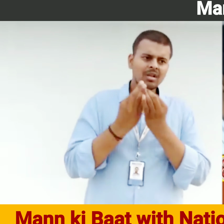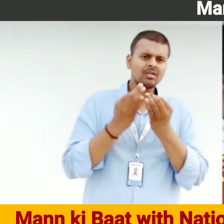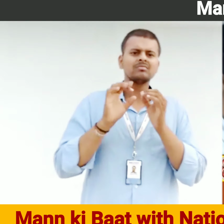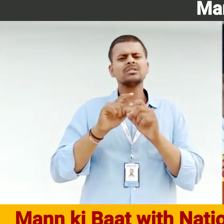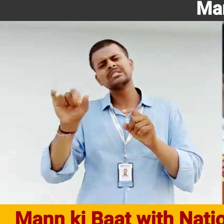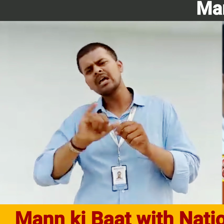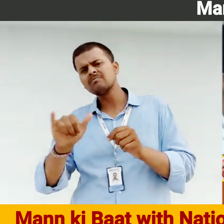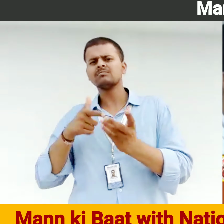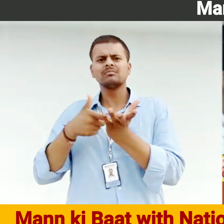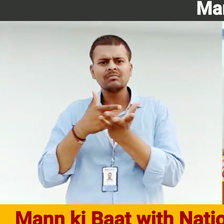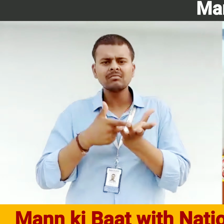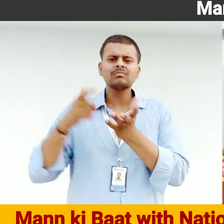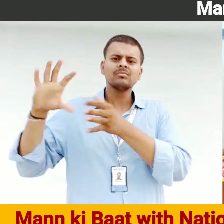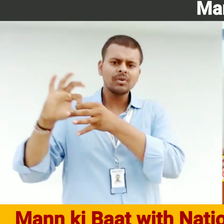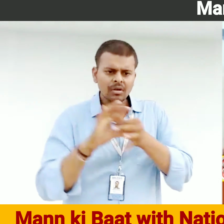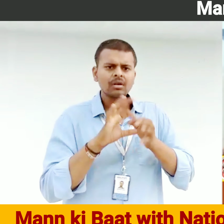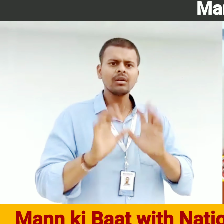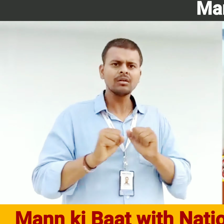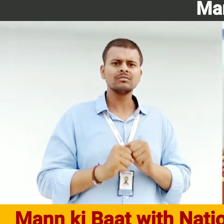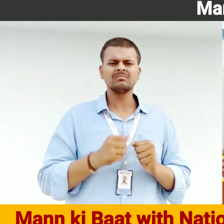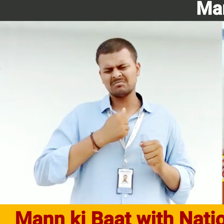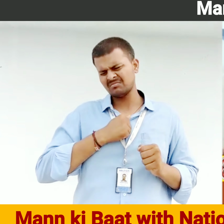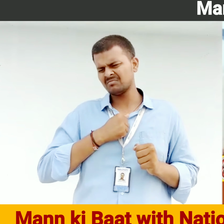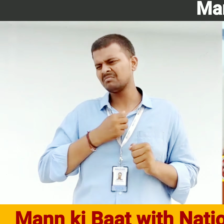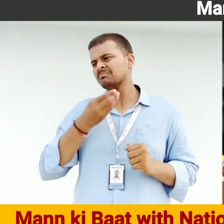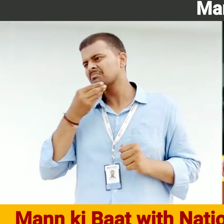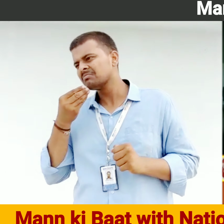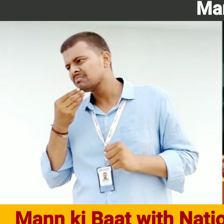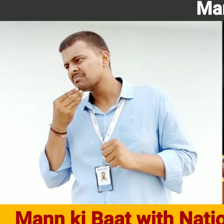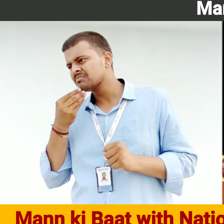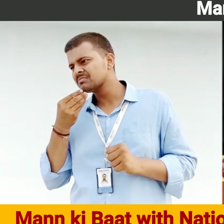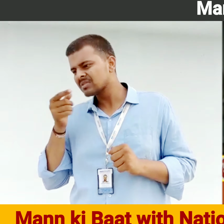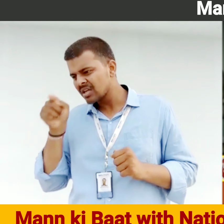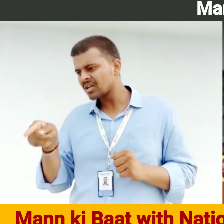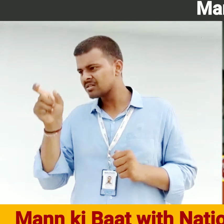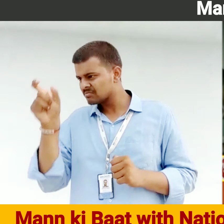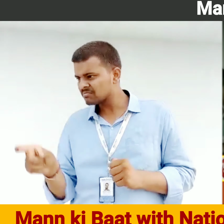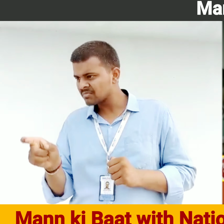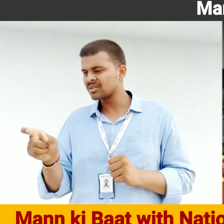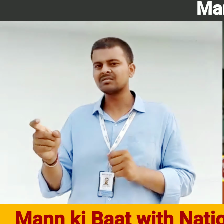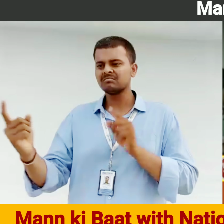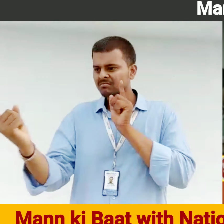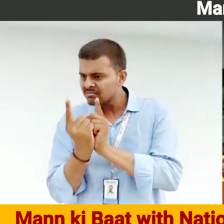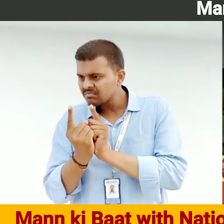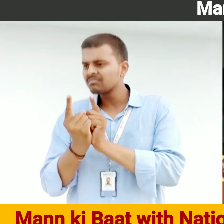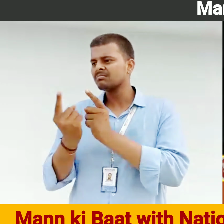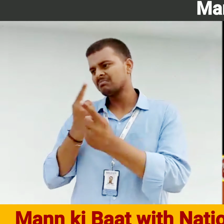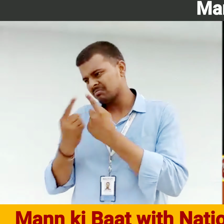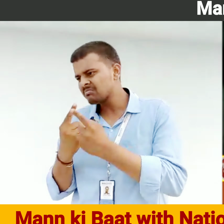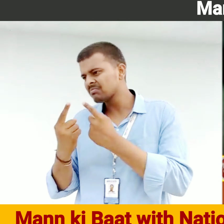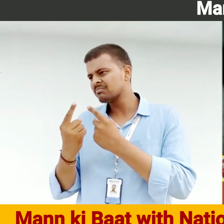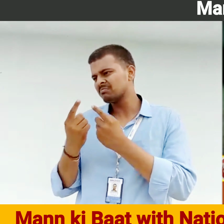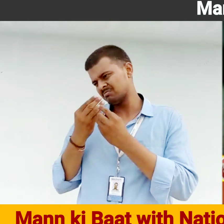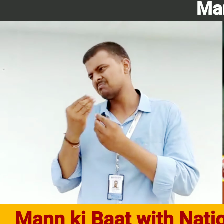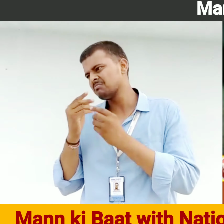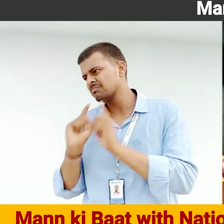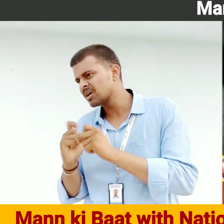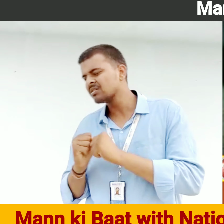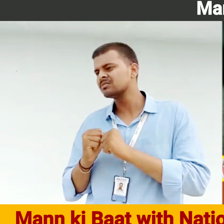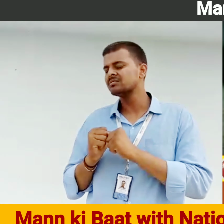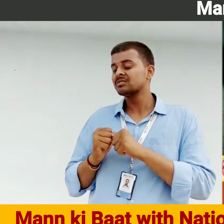हुए हमारे अपने परिवारजनों की है। आपसे मेरा आग्रह है, कभी समय मिले तो ऐसे व्यक्ति से